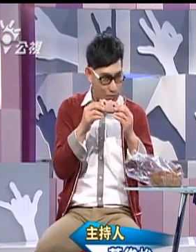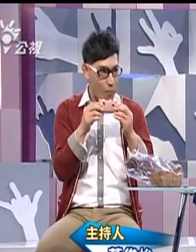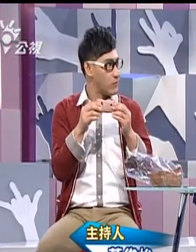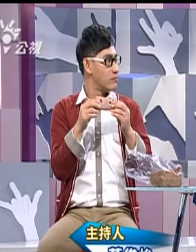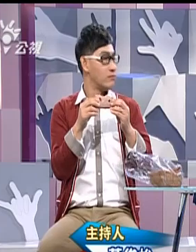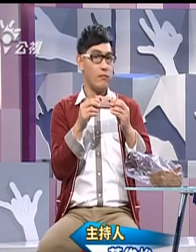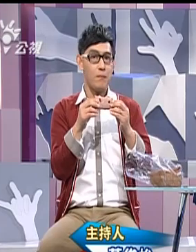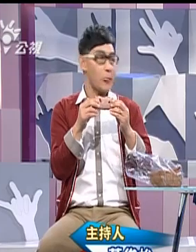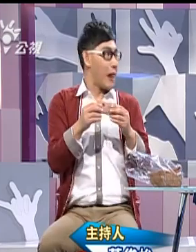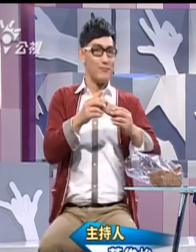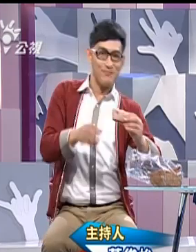喂，录影啦！